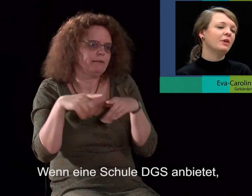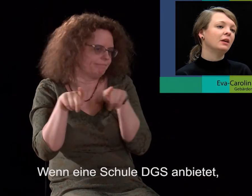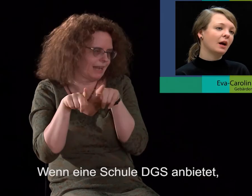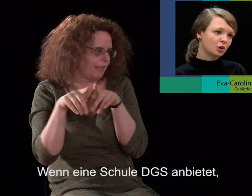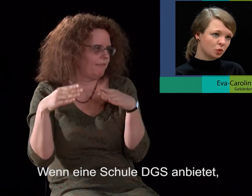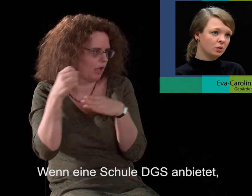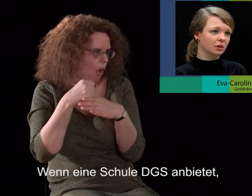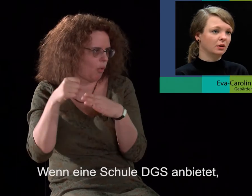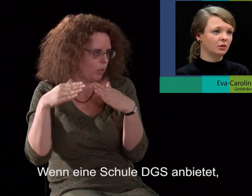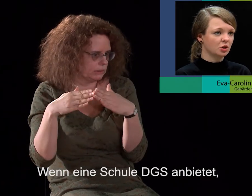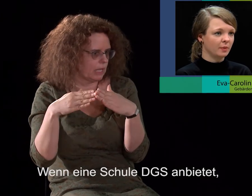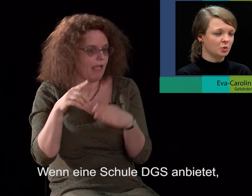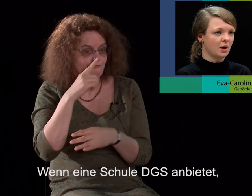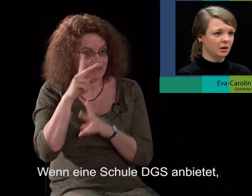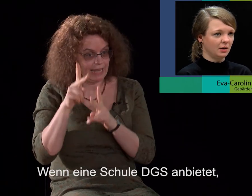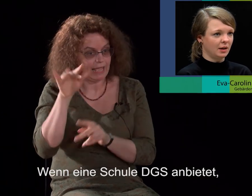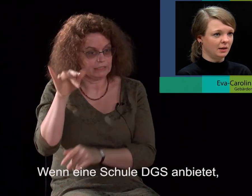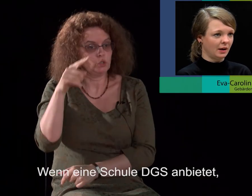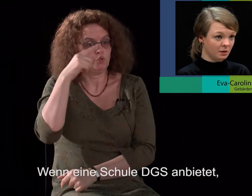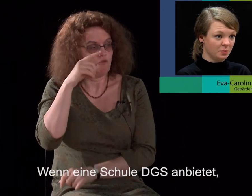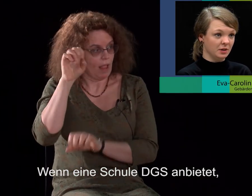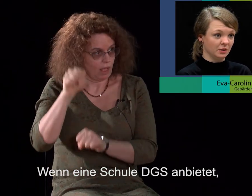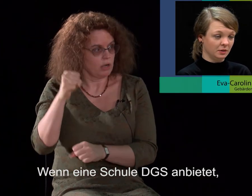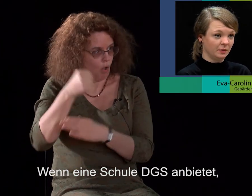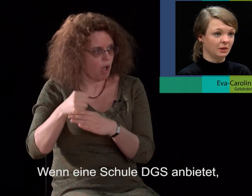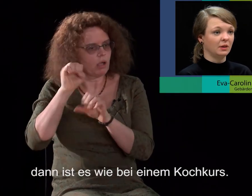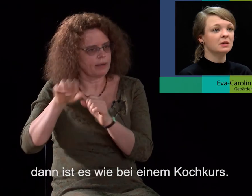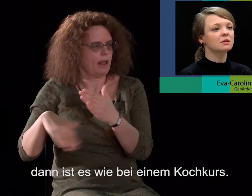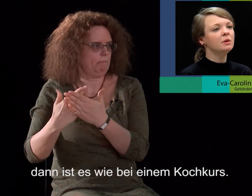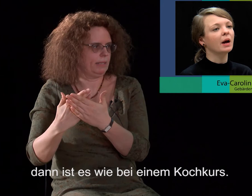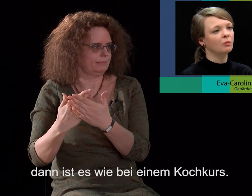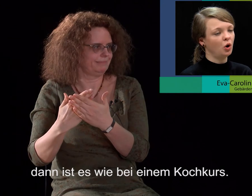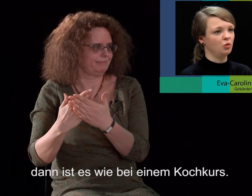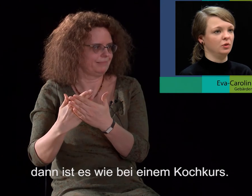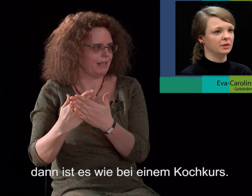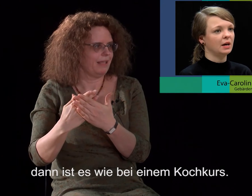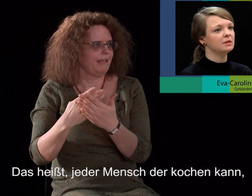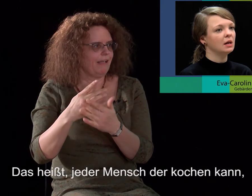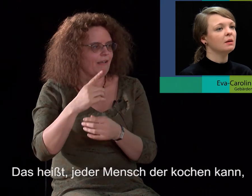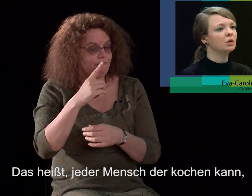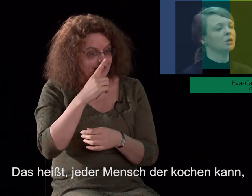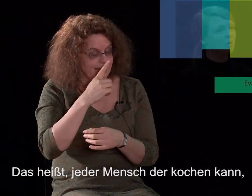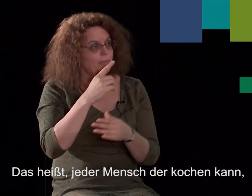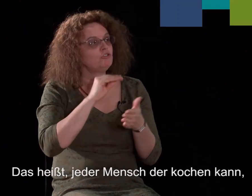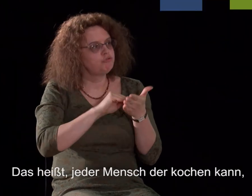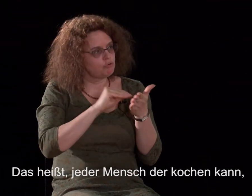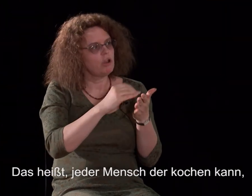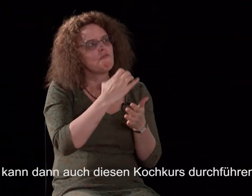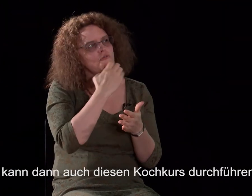Wenn eine Schule deutsche Gebärdensprache anbietet, dann ist es wie bei einem Kochkurs. Das heißt, jeder Mensch, der kochen kann, kann diesen